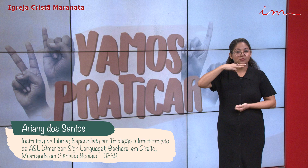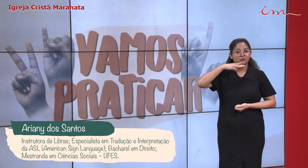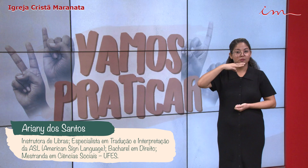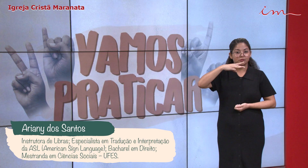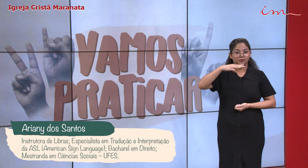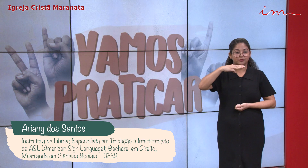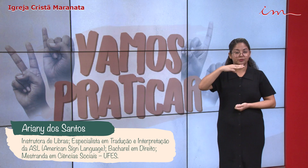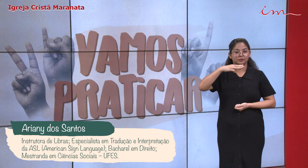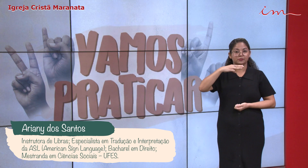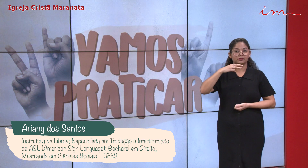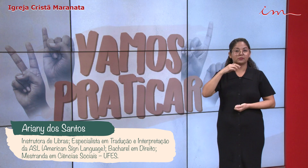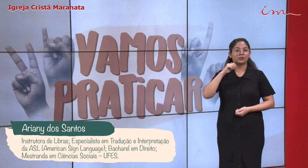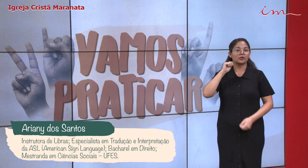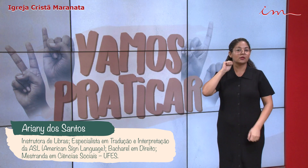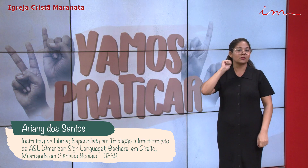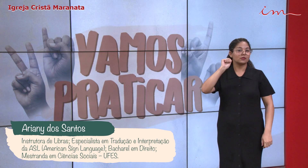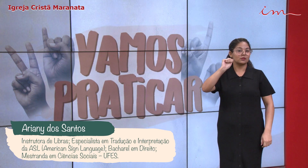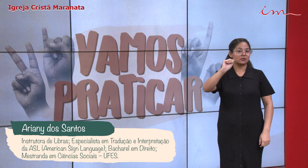março,